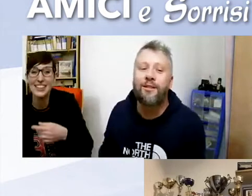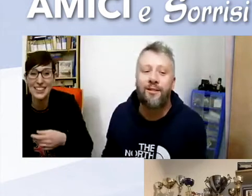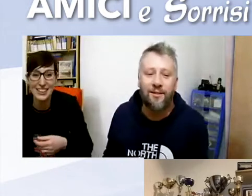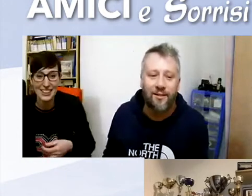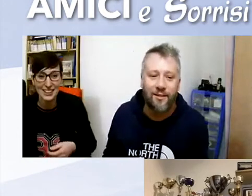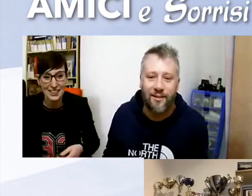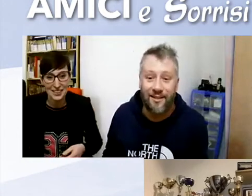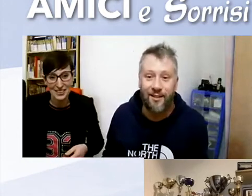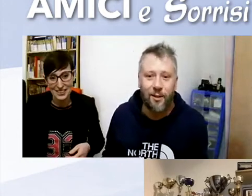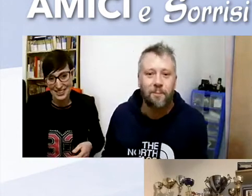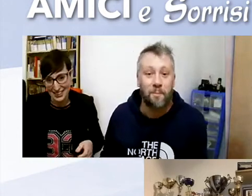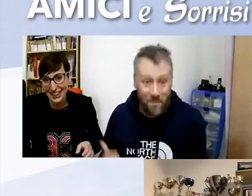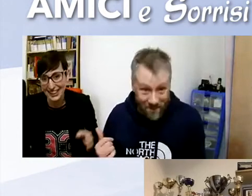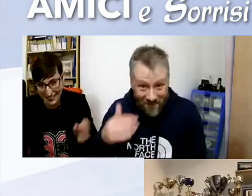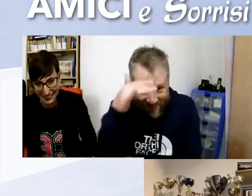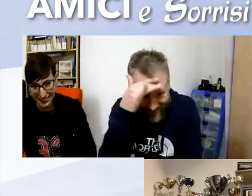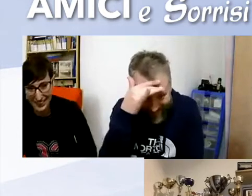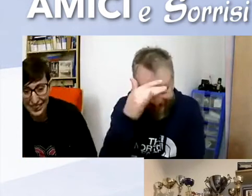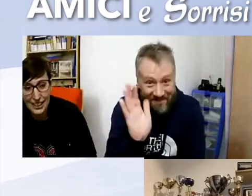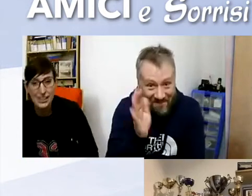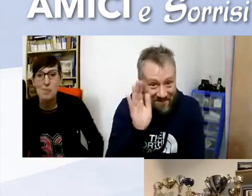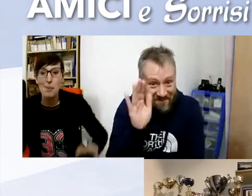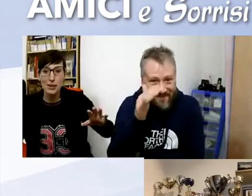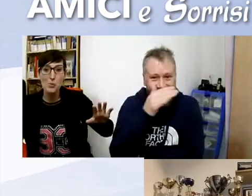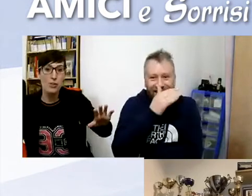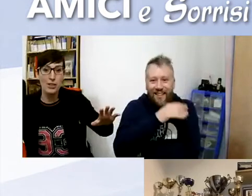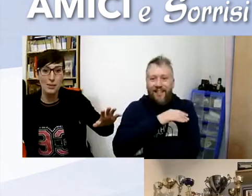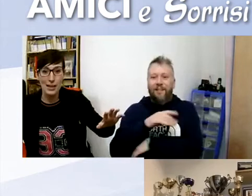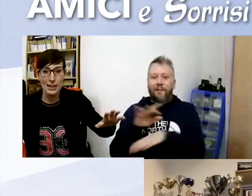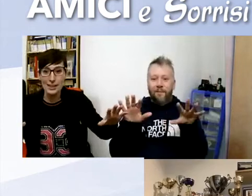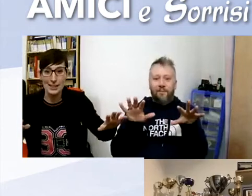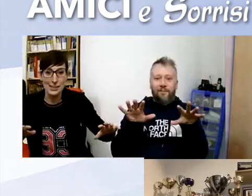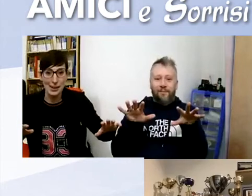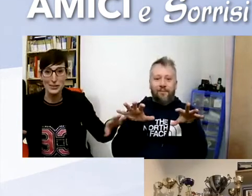meno Veronica dal buco che ha sotto il mento, devo dire. Sì. Poverina.